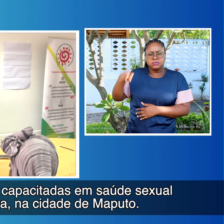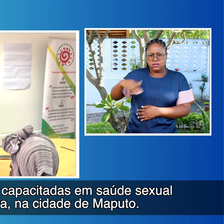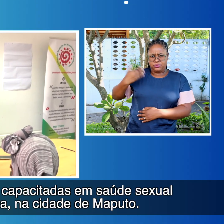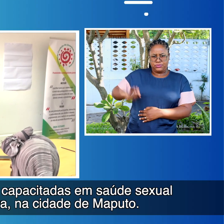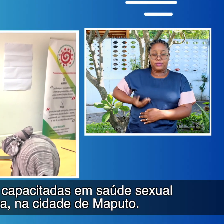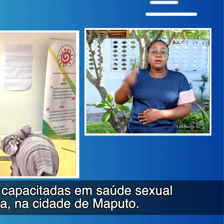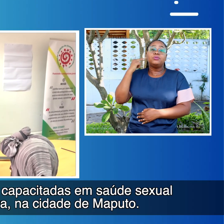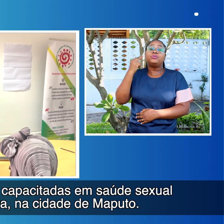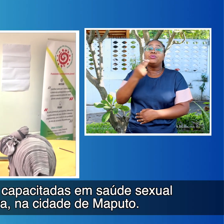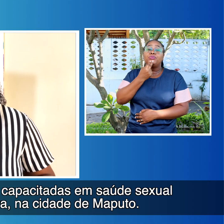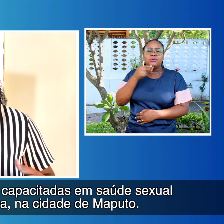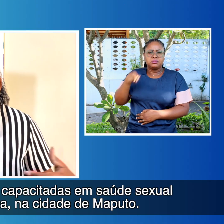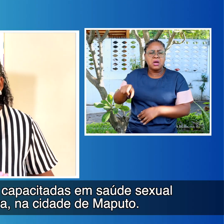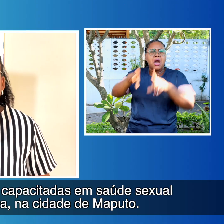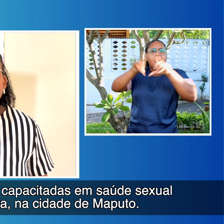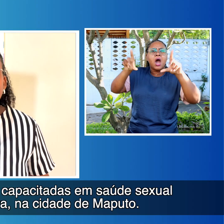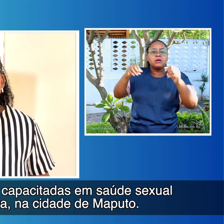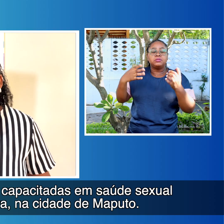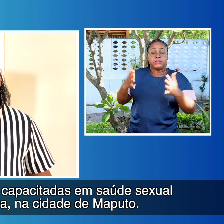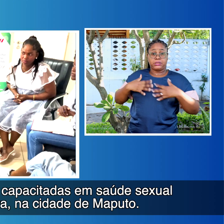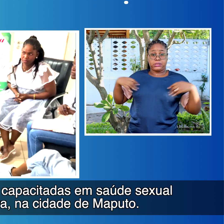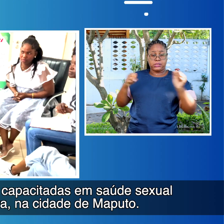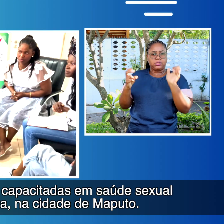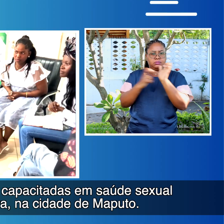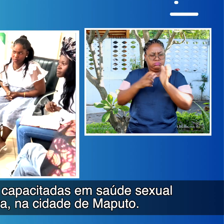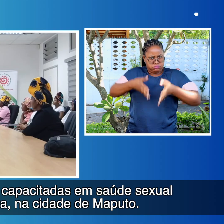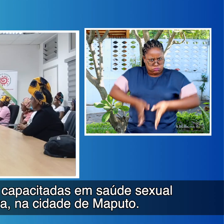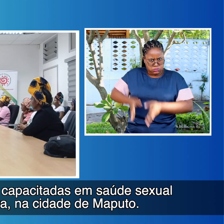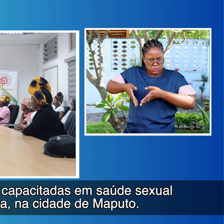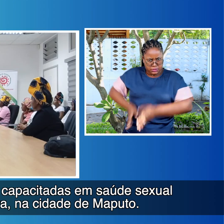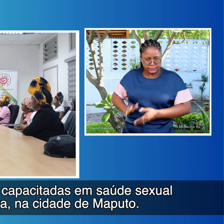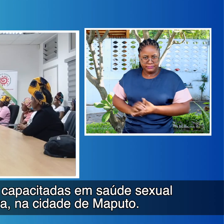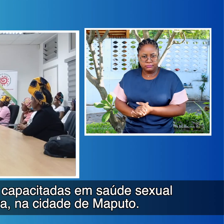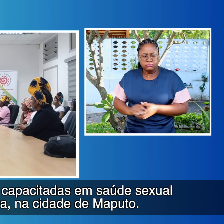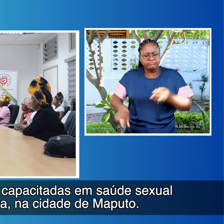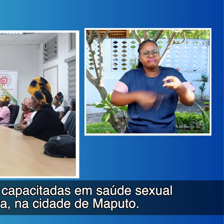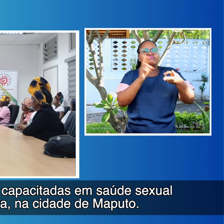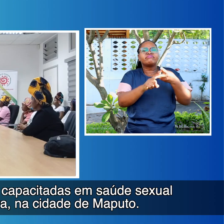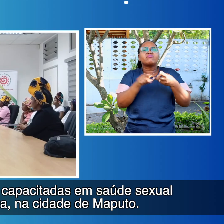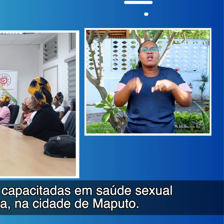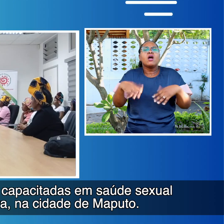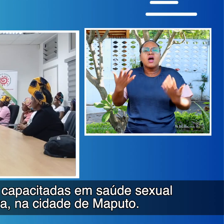Mulheres surdas capacitadas em saúde sexual e reprodutiva na cidade de Maputo.